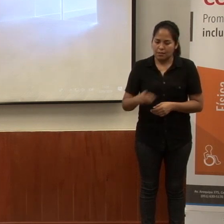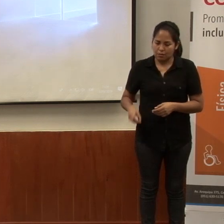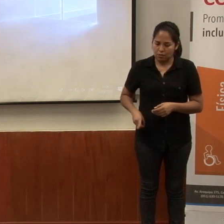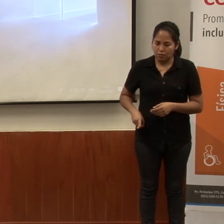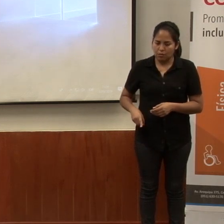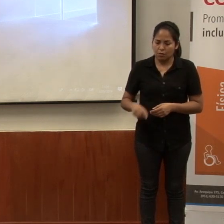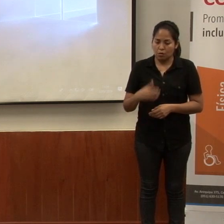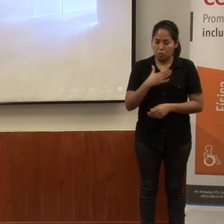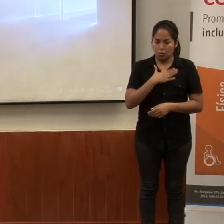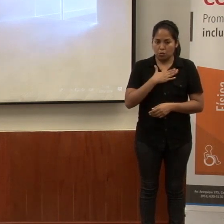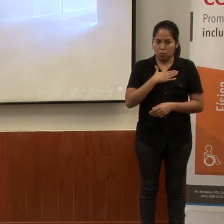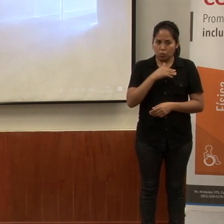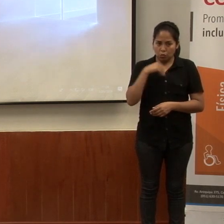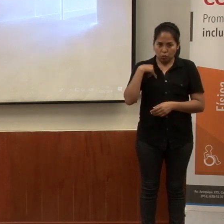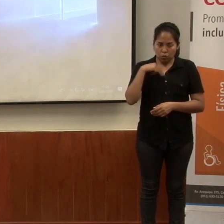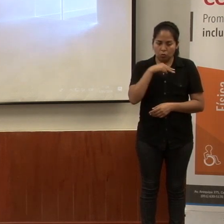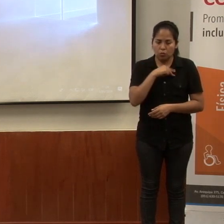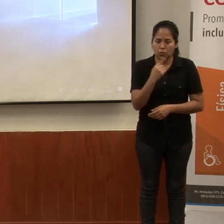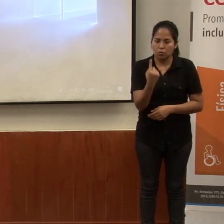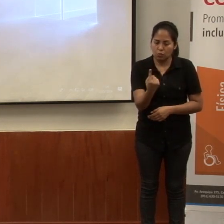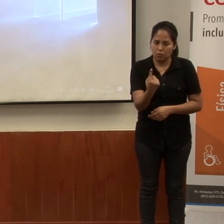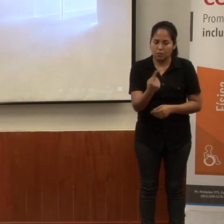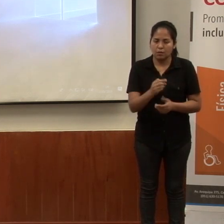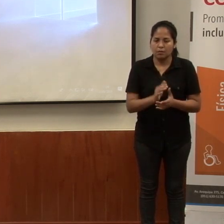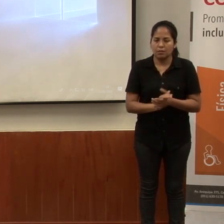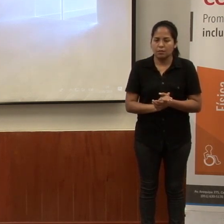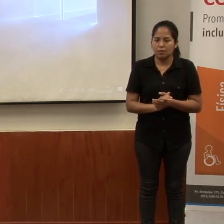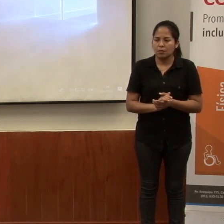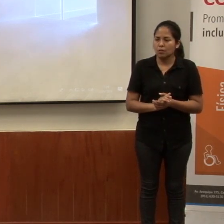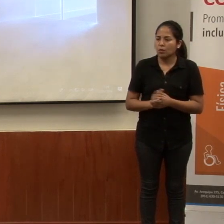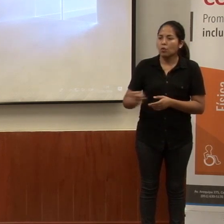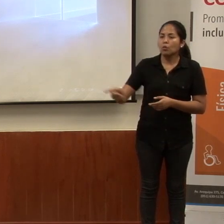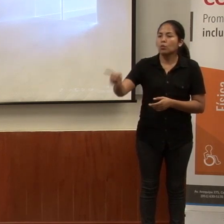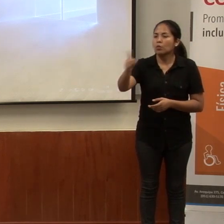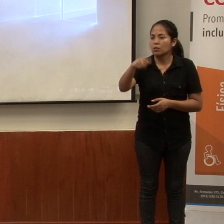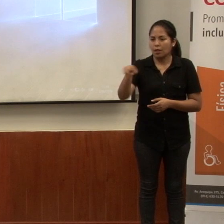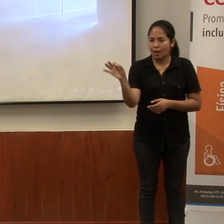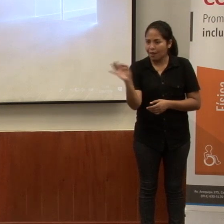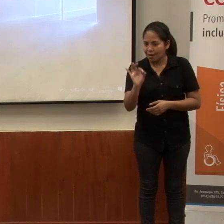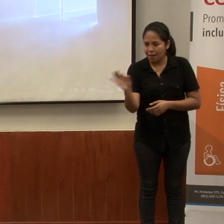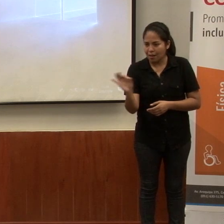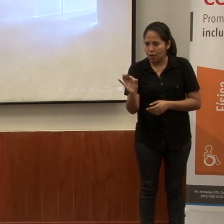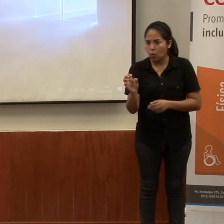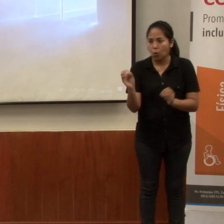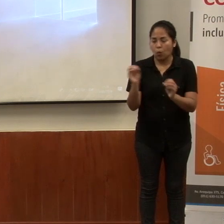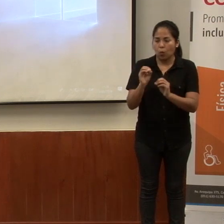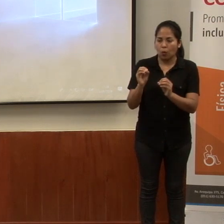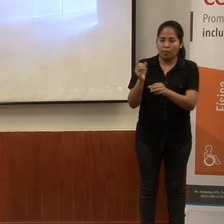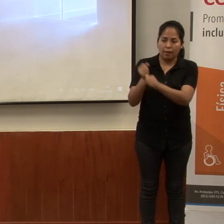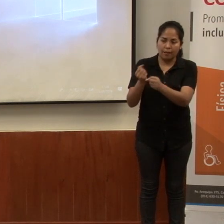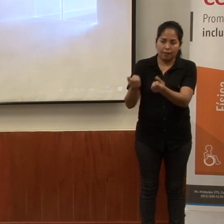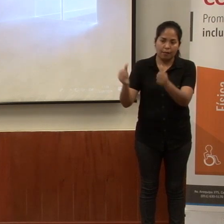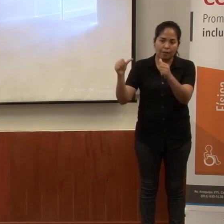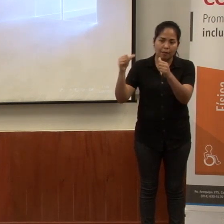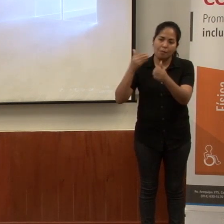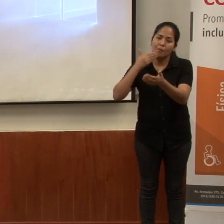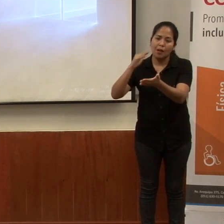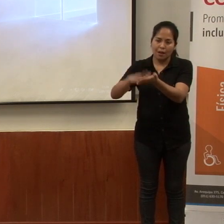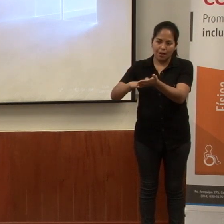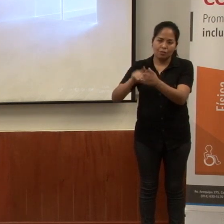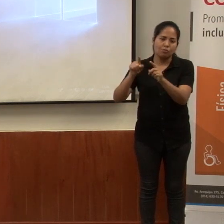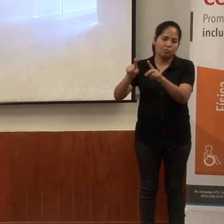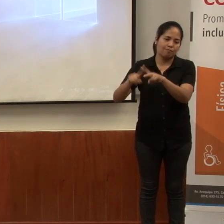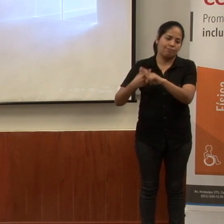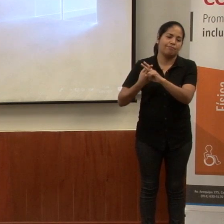ellas. Y yo les digo a ellos, lo que ustedes no hagan o hagan mal, están generando